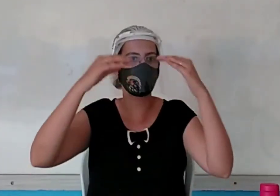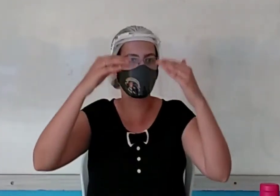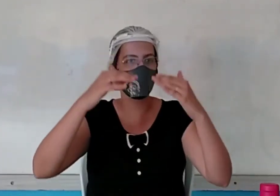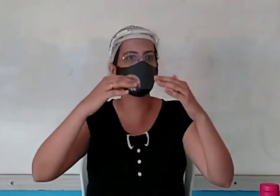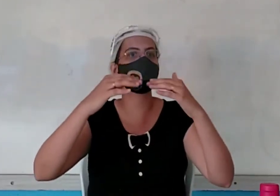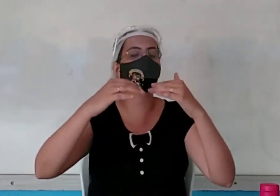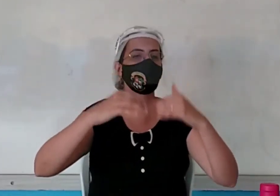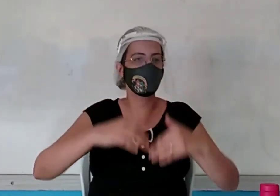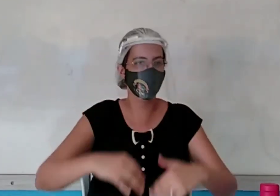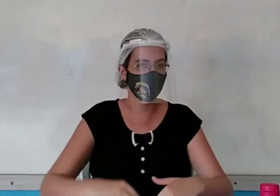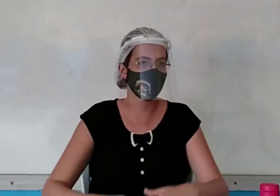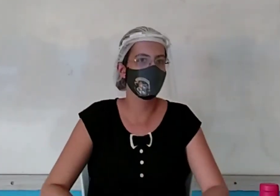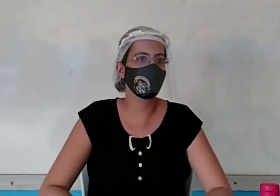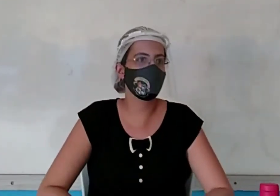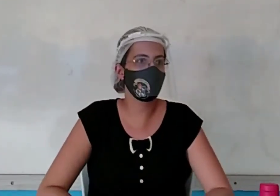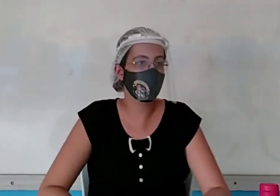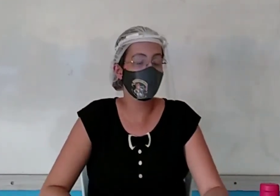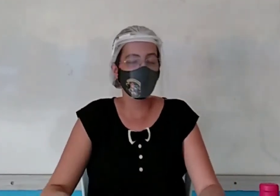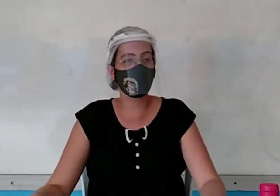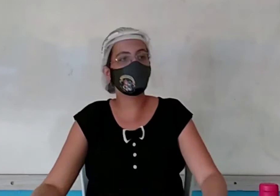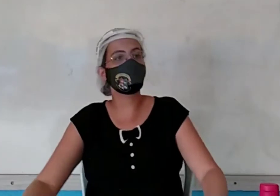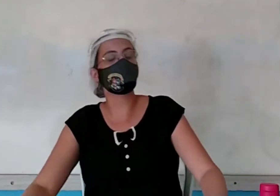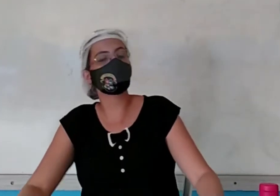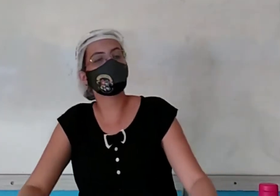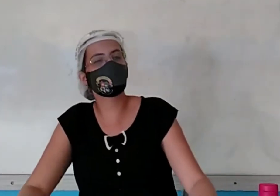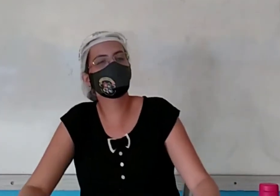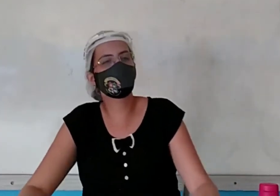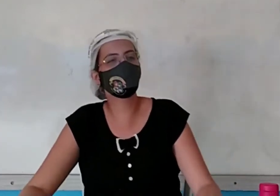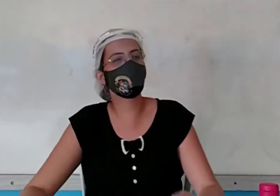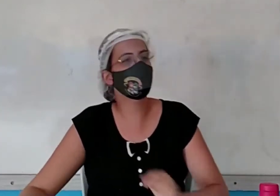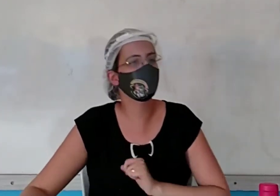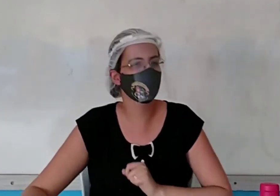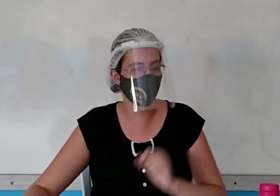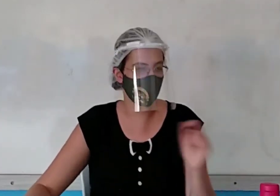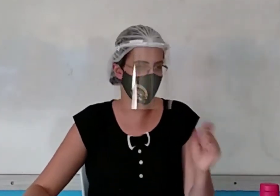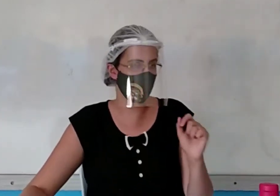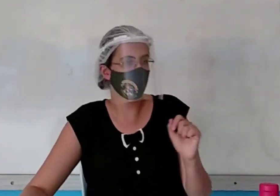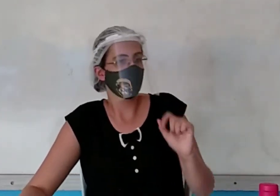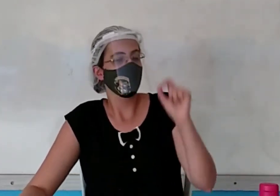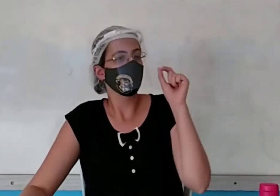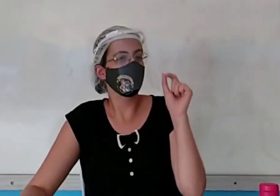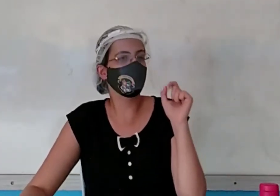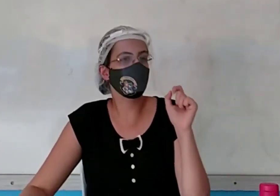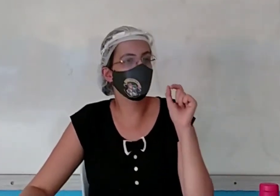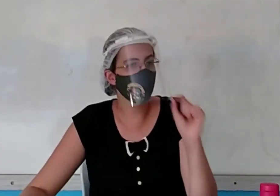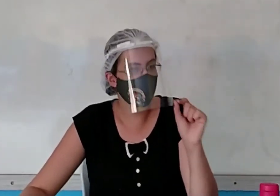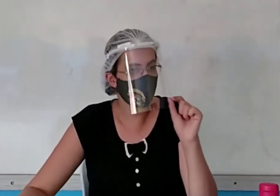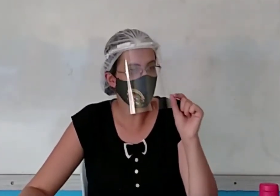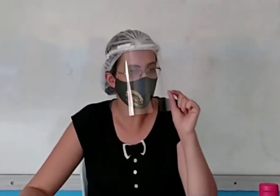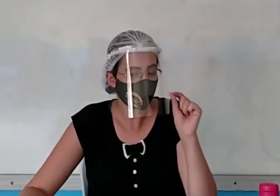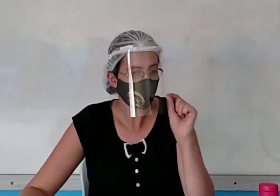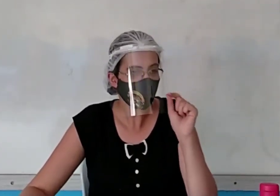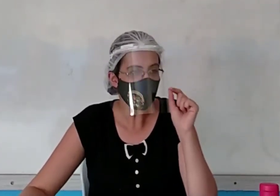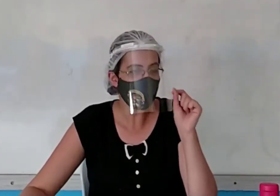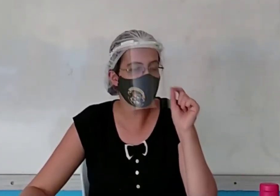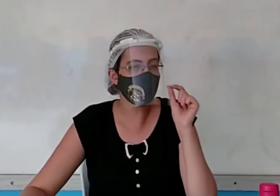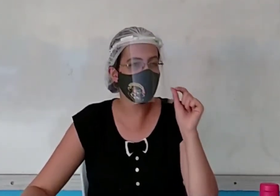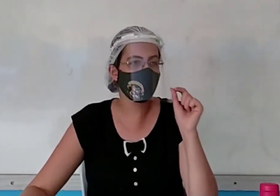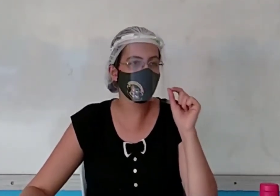mais alta e calçada mais baixa. Tenta subir. Vamos lá. Tenta subir a ladeira